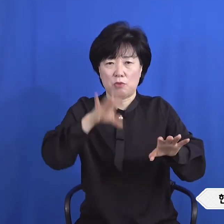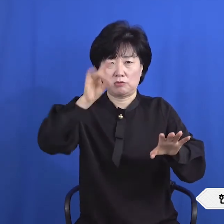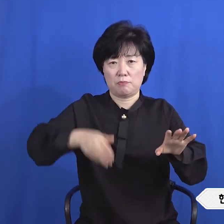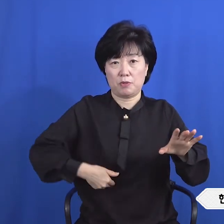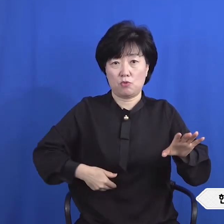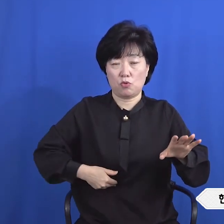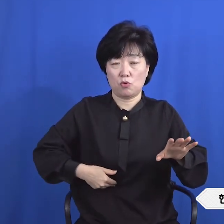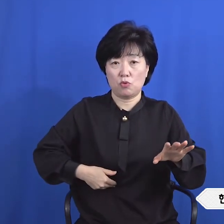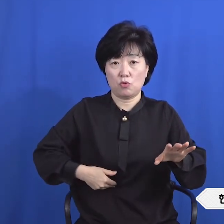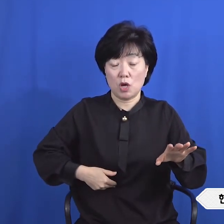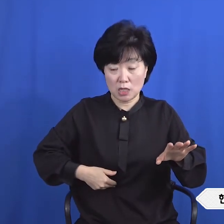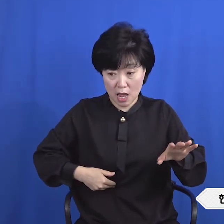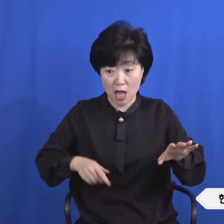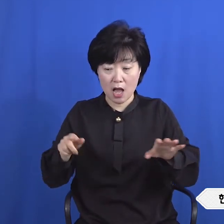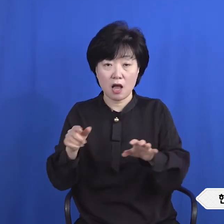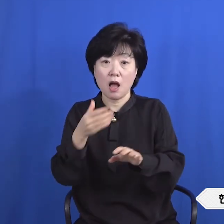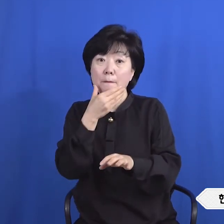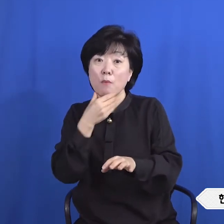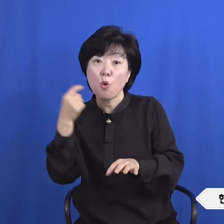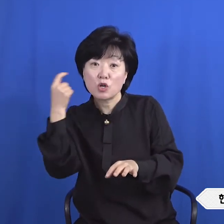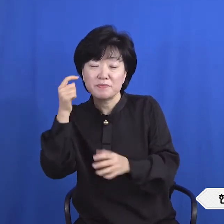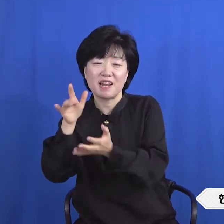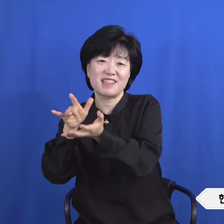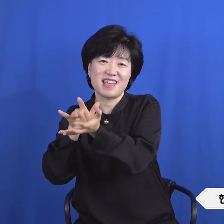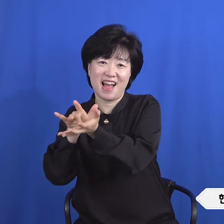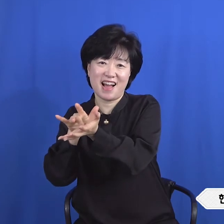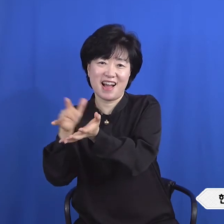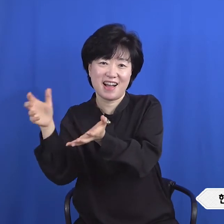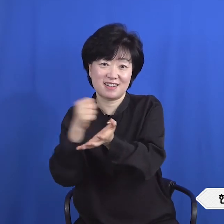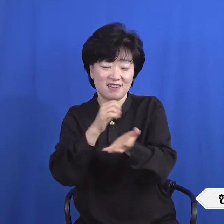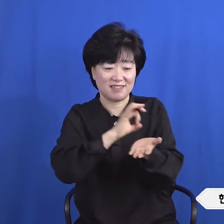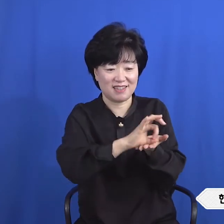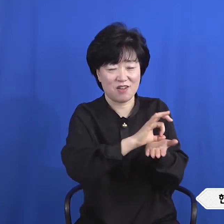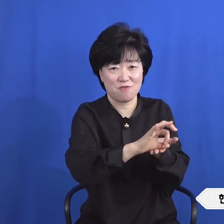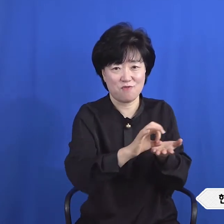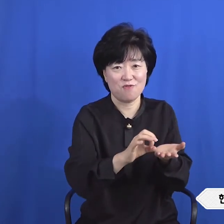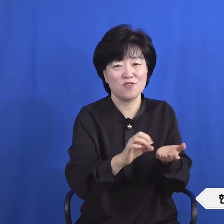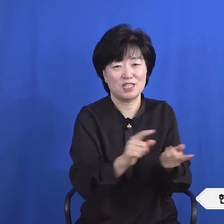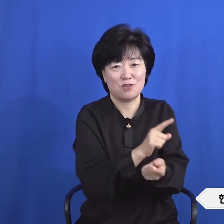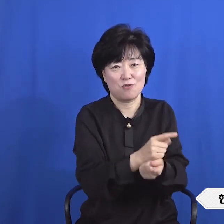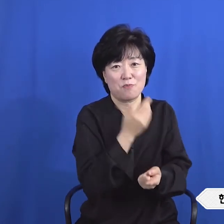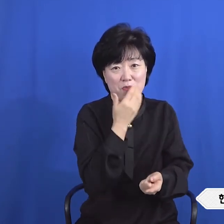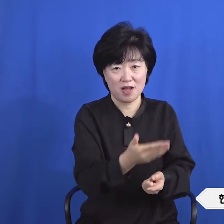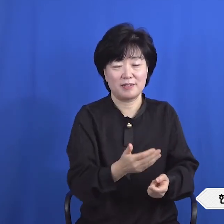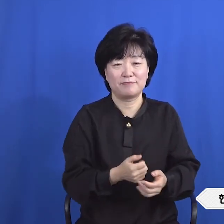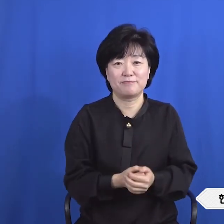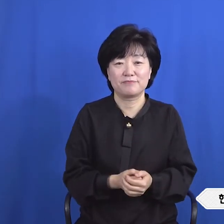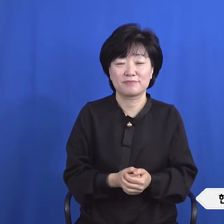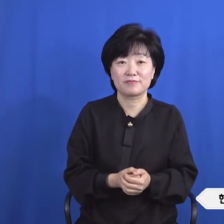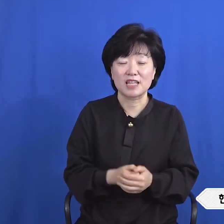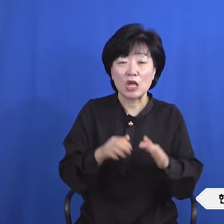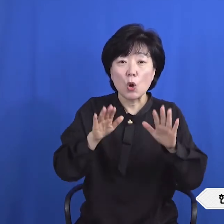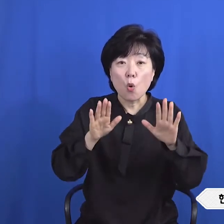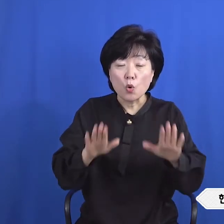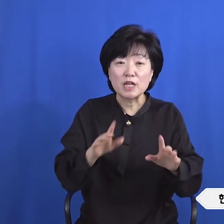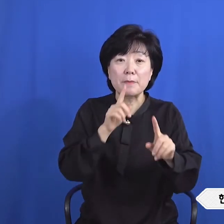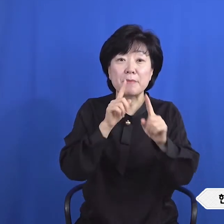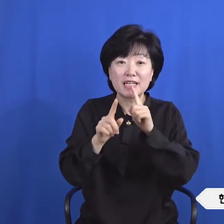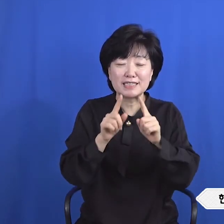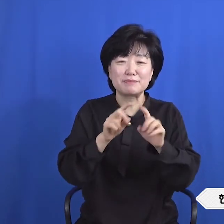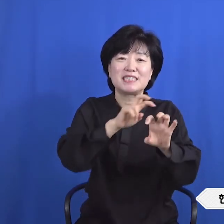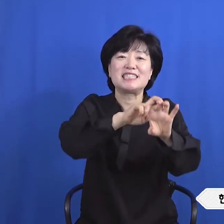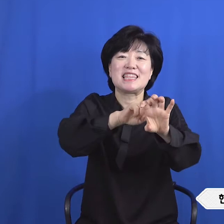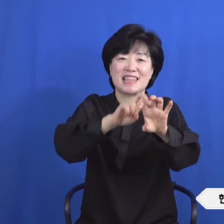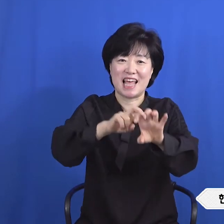그래야 이 복음이라는 약이 잘 먹혀 들어갈 수가 있겠죠. 자, 오늘 말씀은 진단에